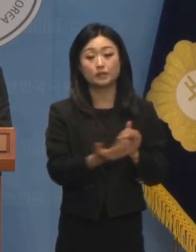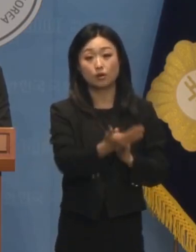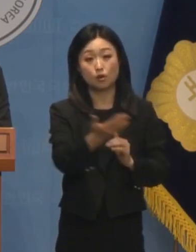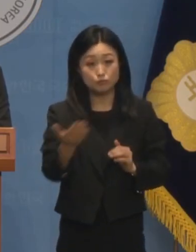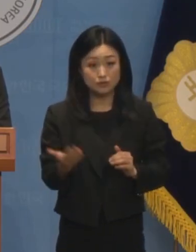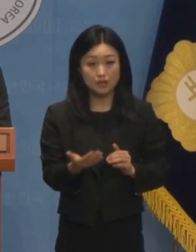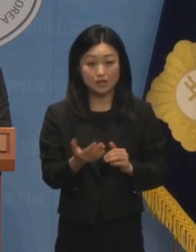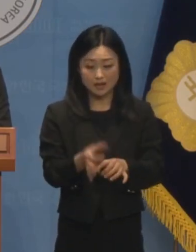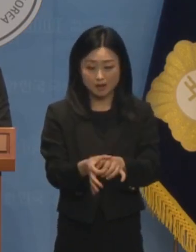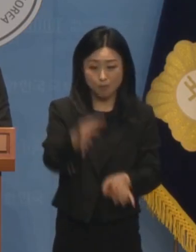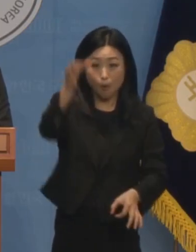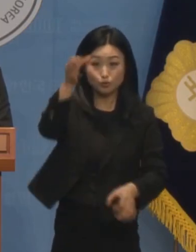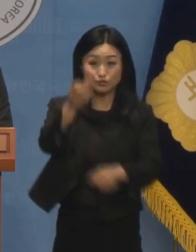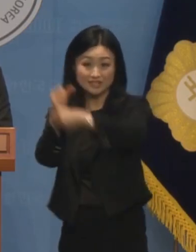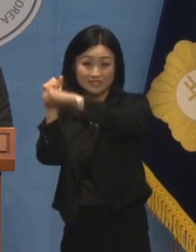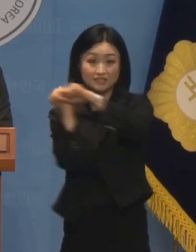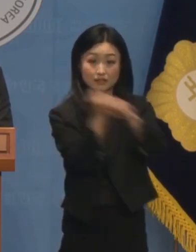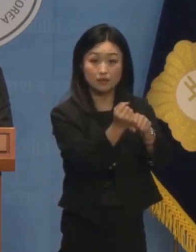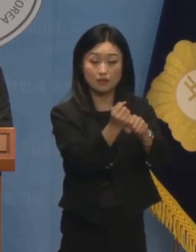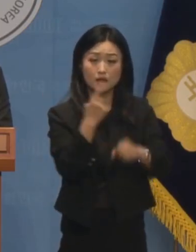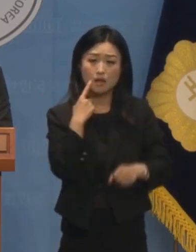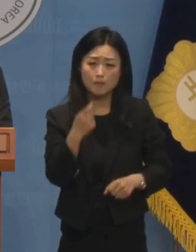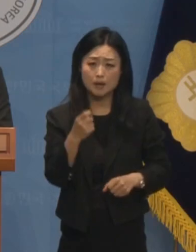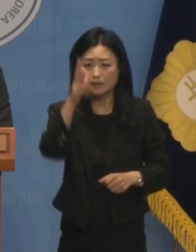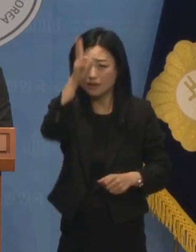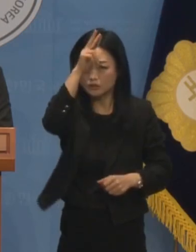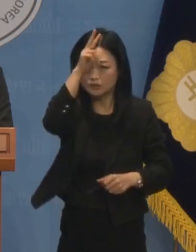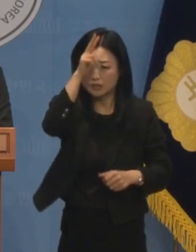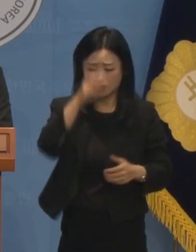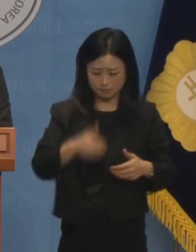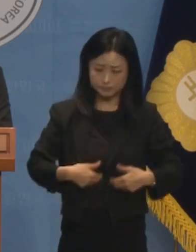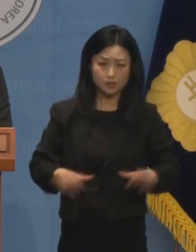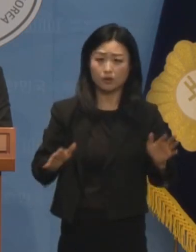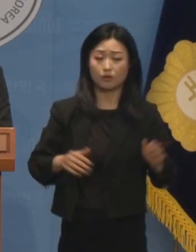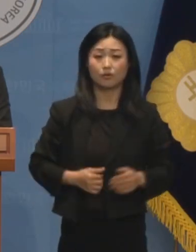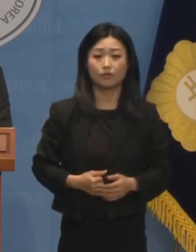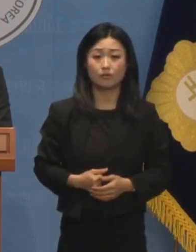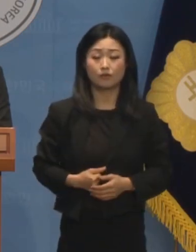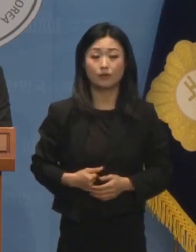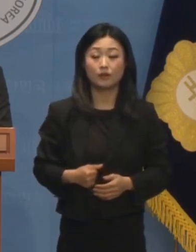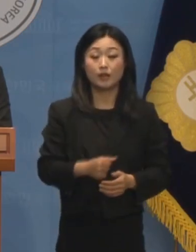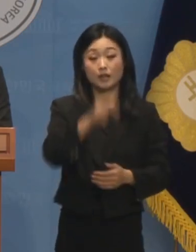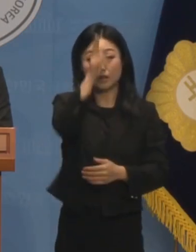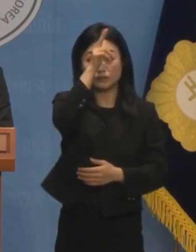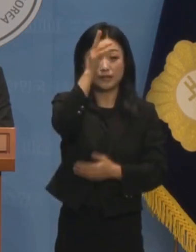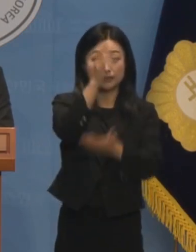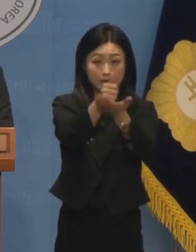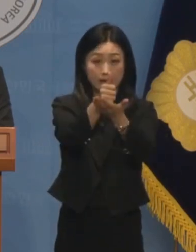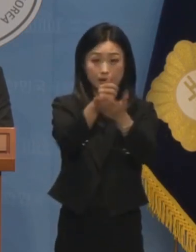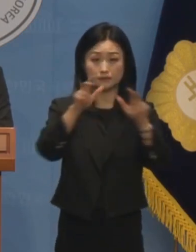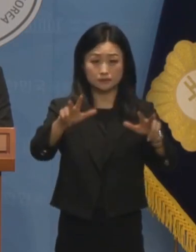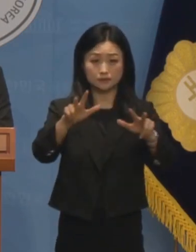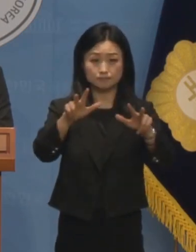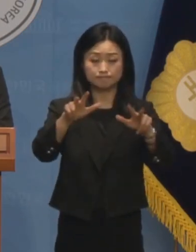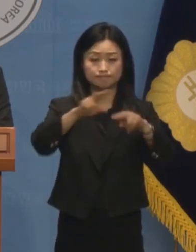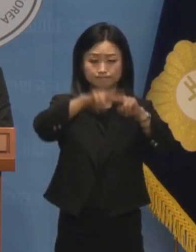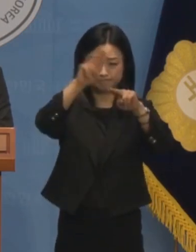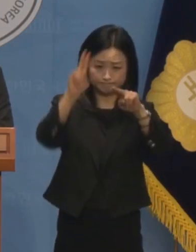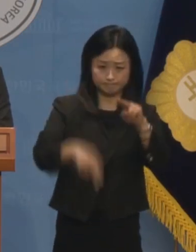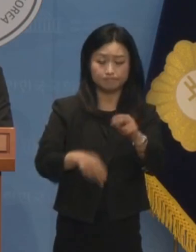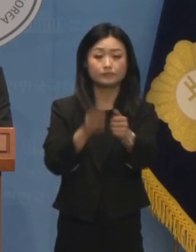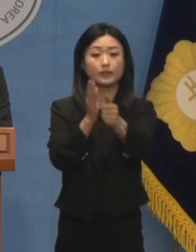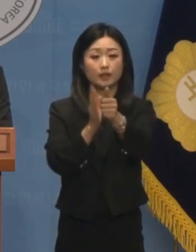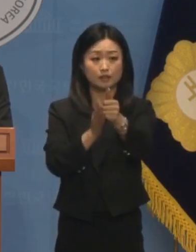들고 협박하는 이런 경찰 더 필요하지 않습니다. 조지오 경찰청장은 즉각 사퇴해야